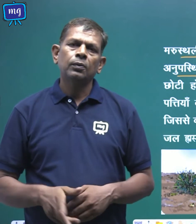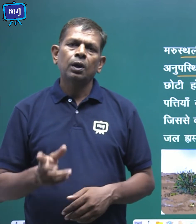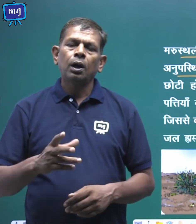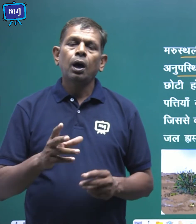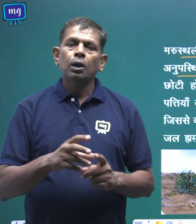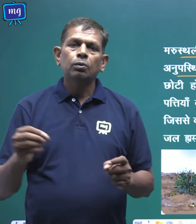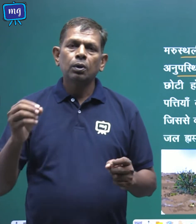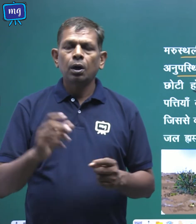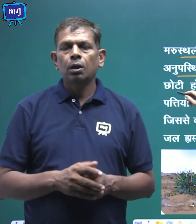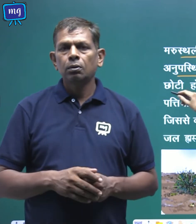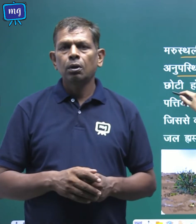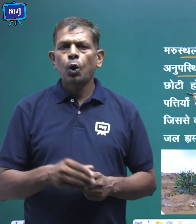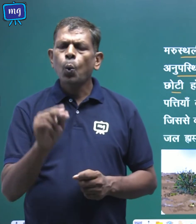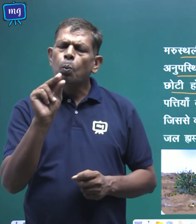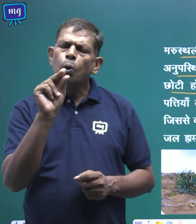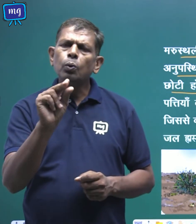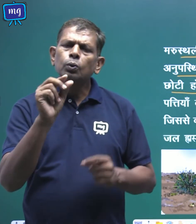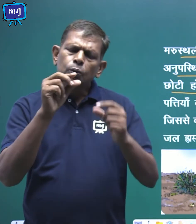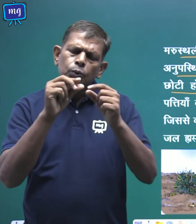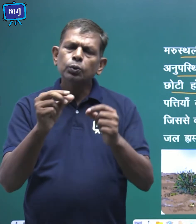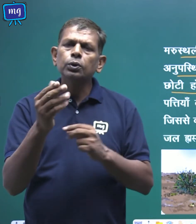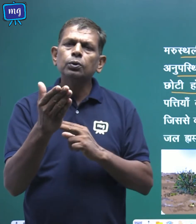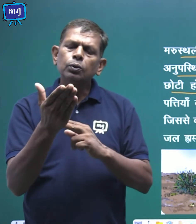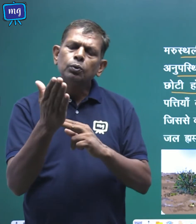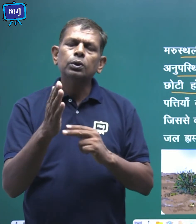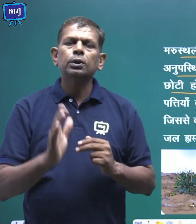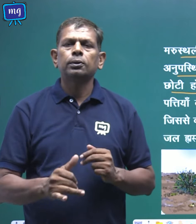अथवा बहुत छोटी होती हैं।